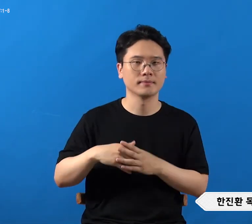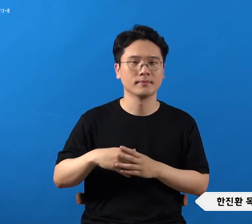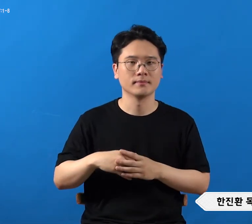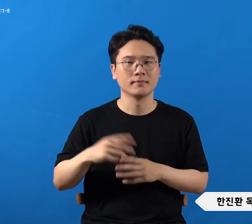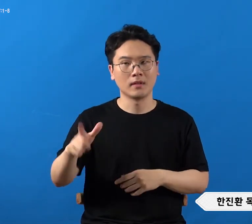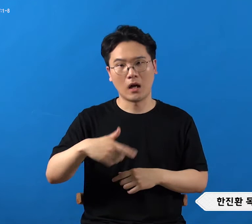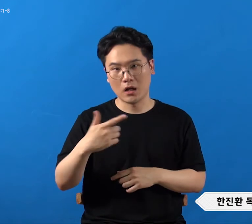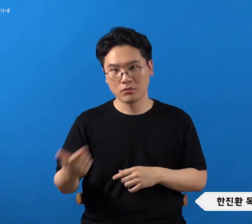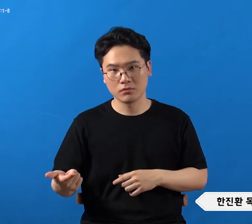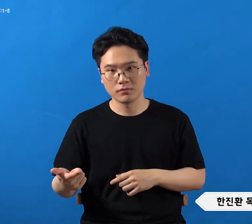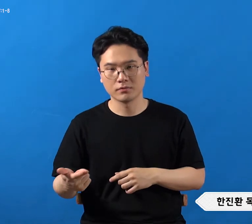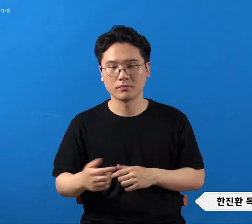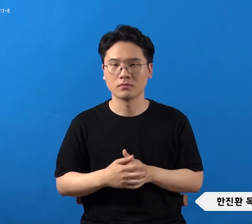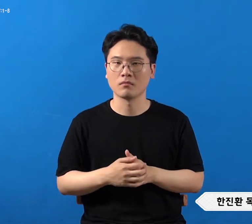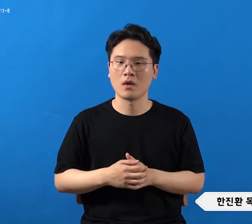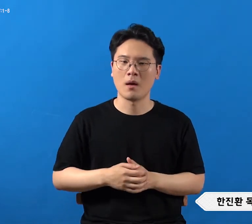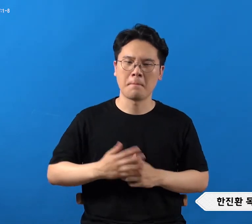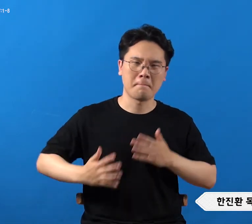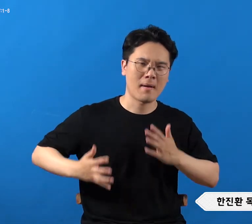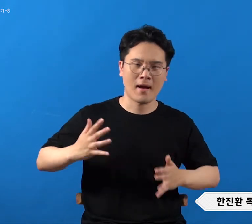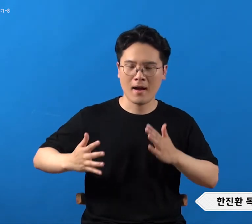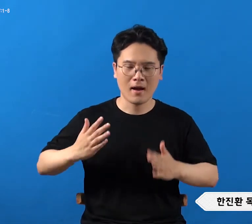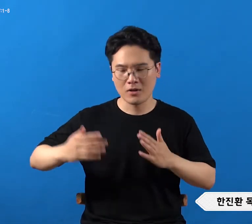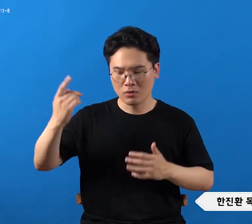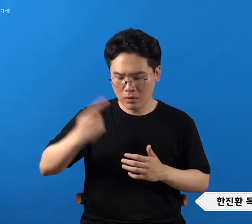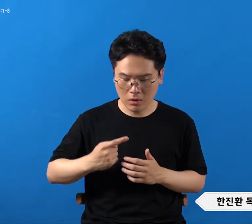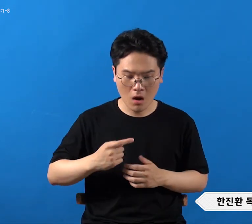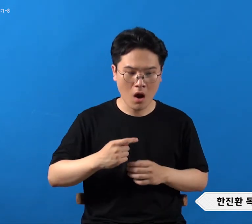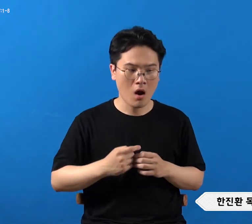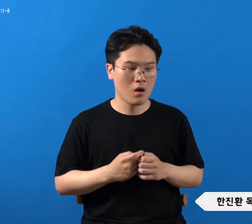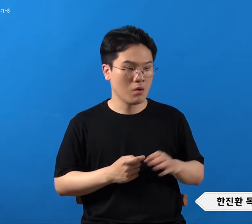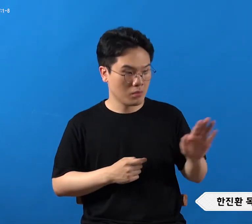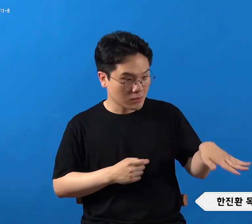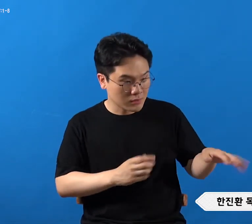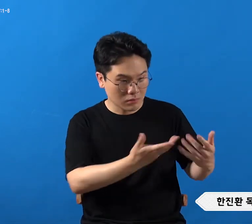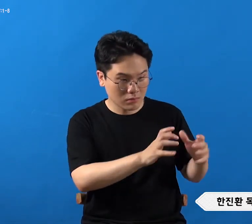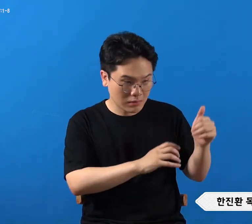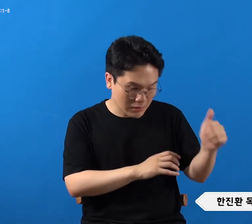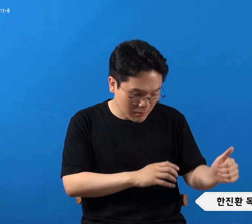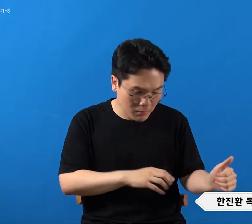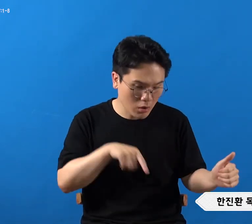하루는 사무처장이 막 헐레벌떡 다 오더니, 원장님 이거 좀 보십시오.